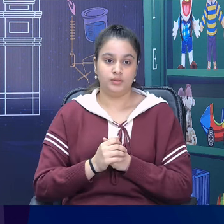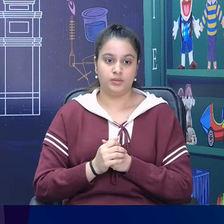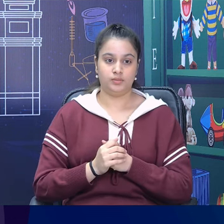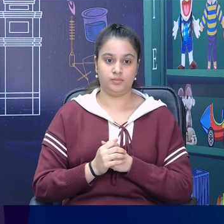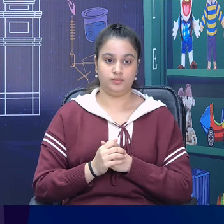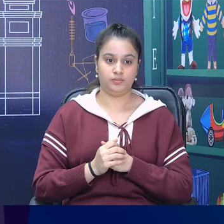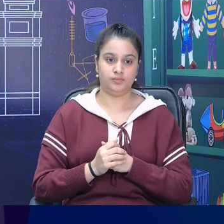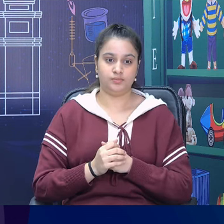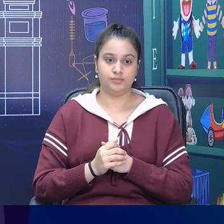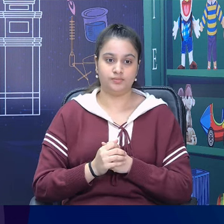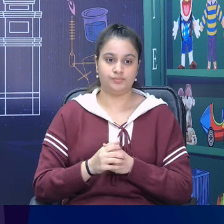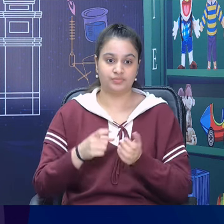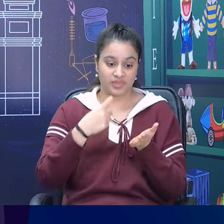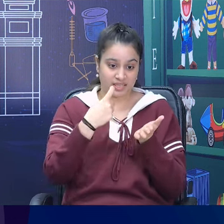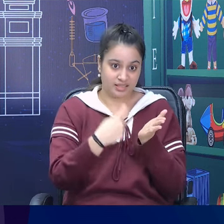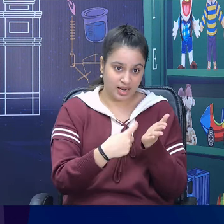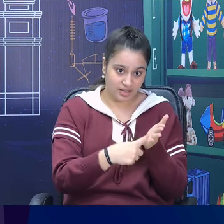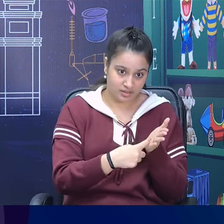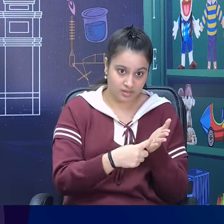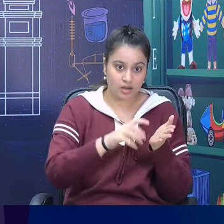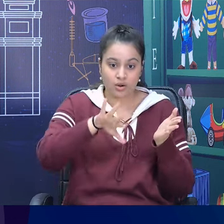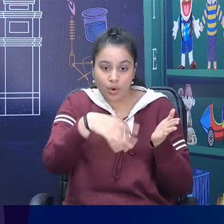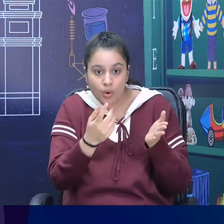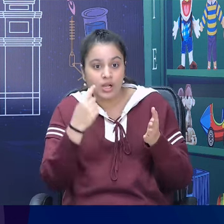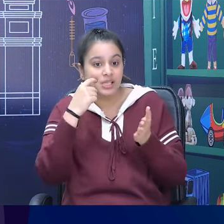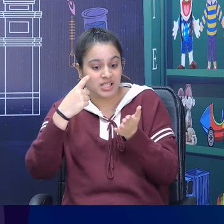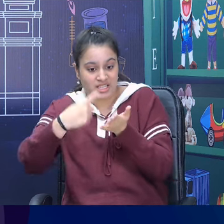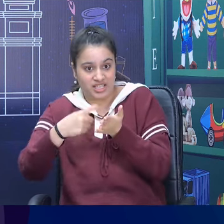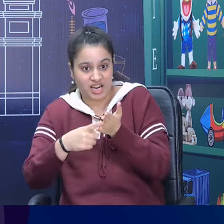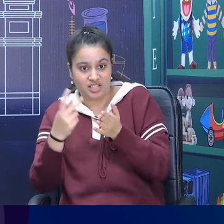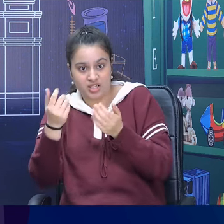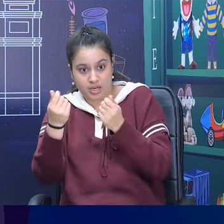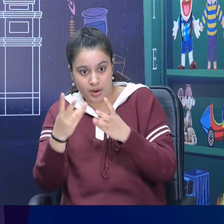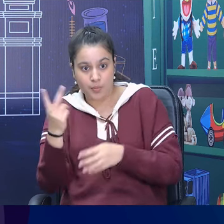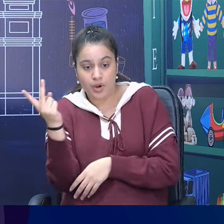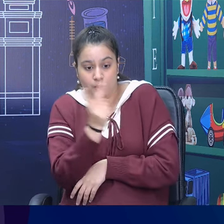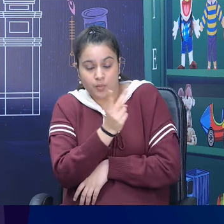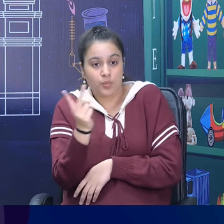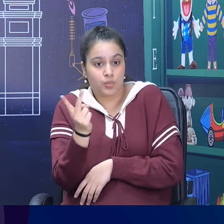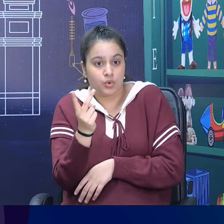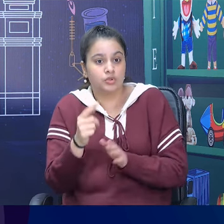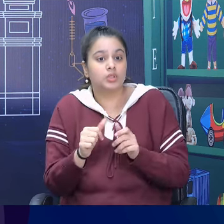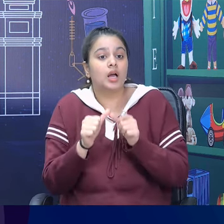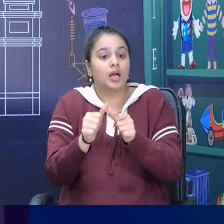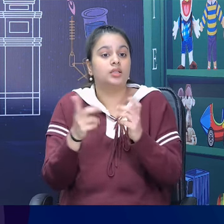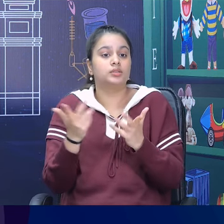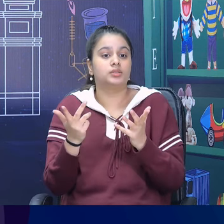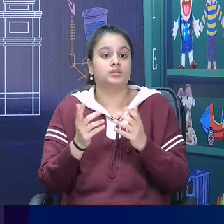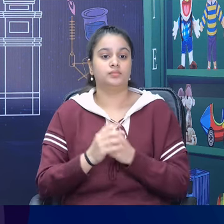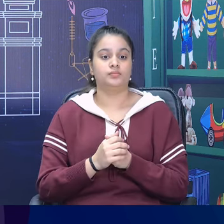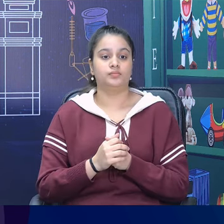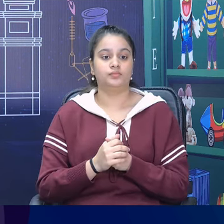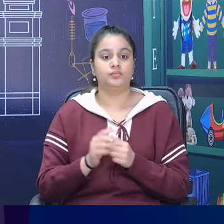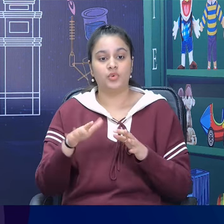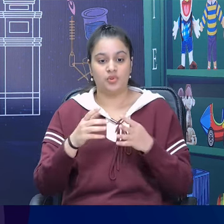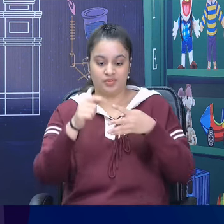द प्रोडक्ट ऑफ अ रेशनल एंड एन इरेशनल नंबर तो इसी का हम मॉडिफाइड हम दे सकते हैं बच्चे को किसी भी उसमें एमसीक्यू